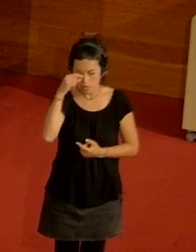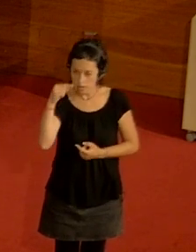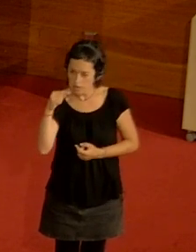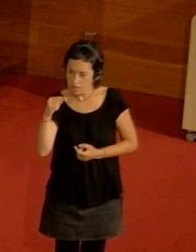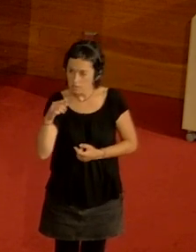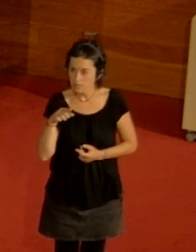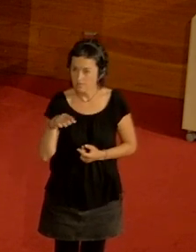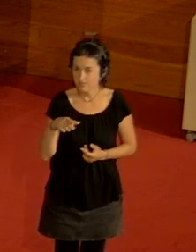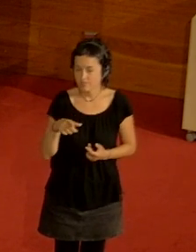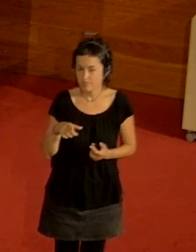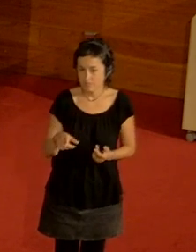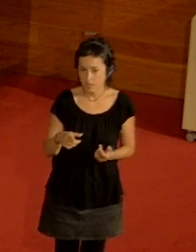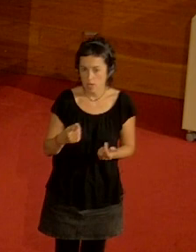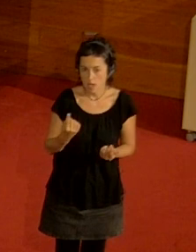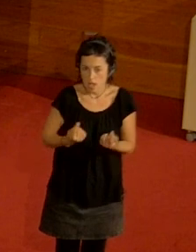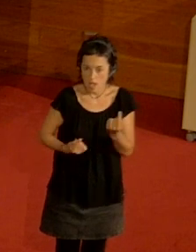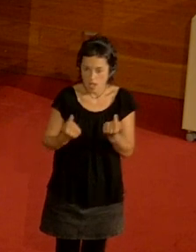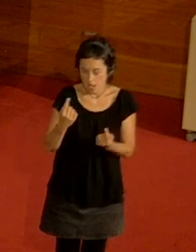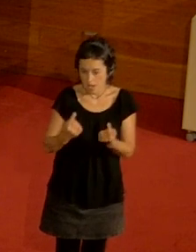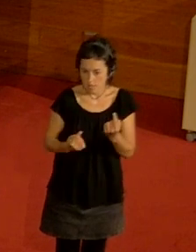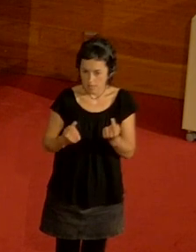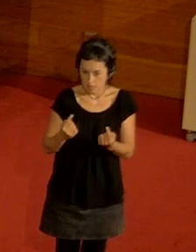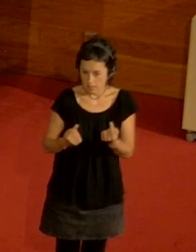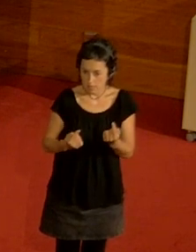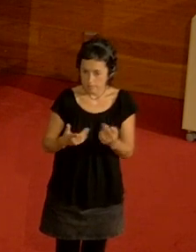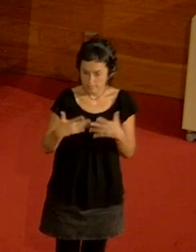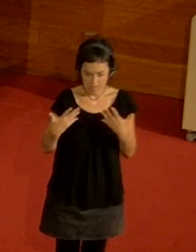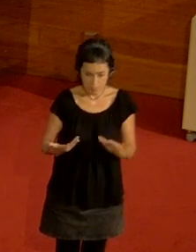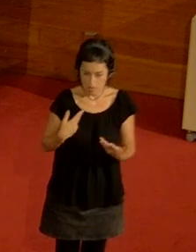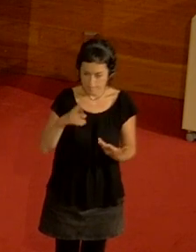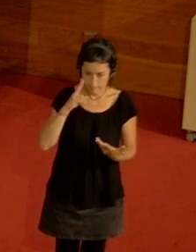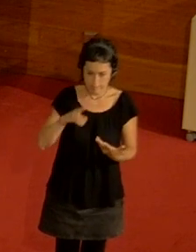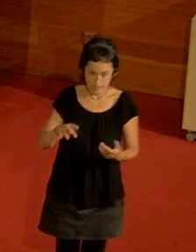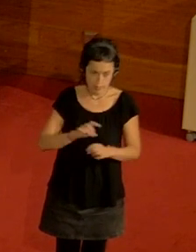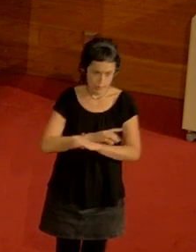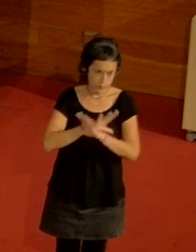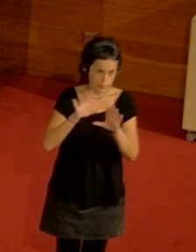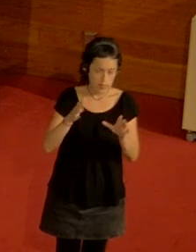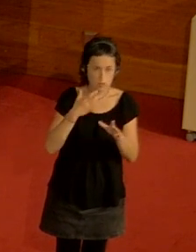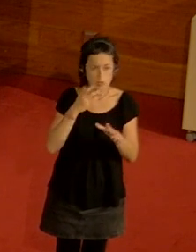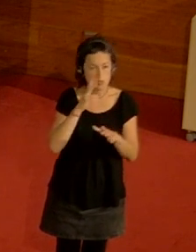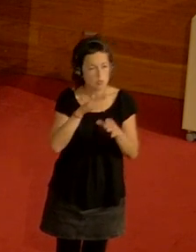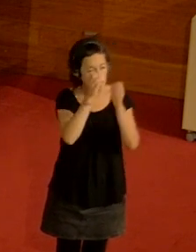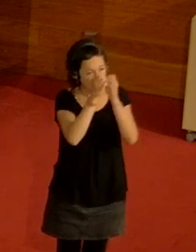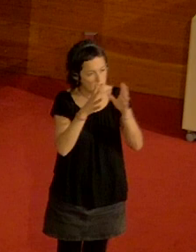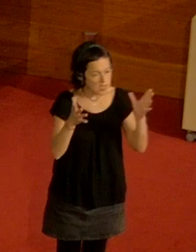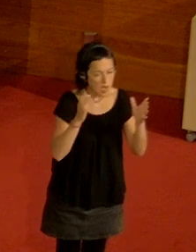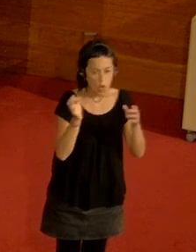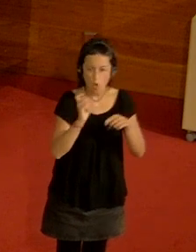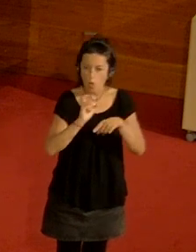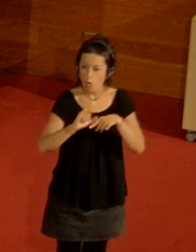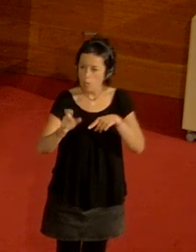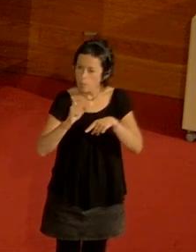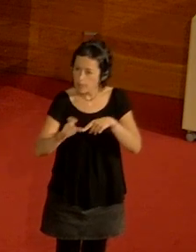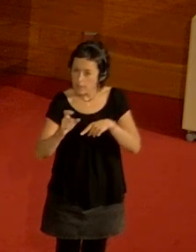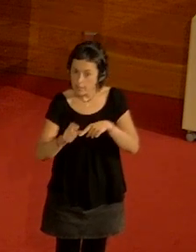veces vemos que que predominan en en la en la actualidad cuando vemos los imaginarios los las películas A las que accede a las que